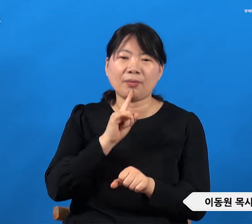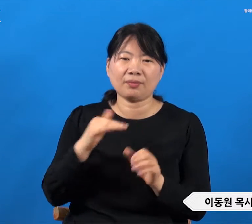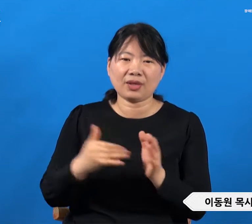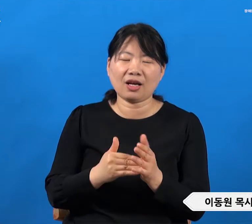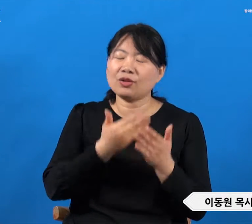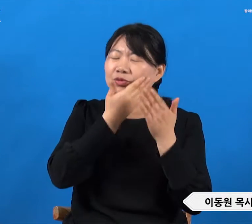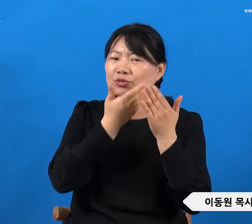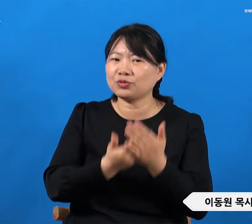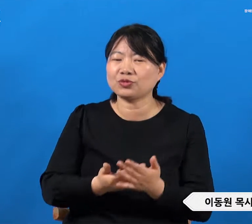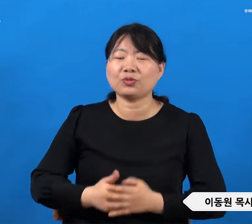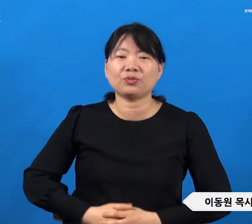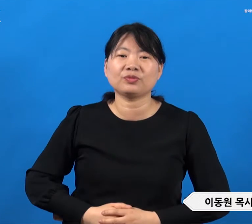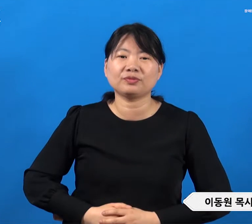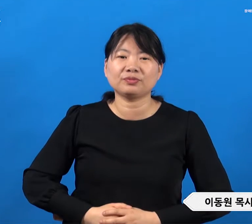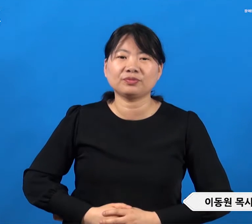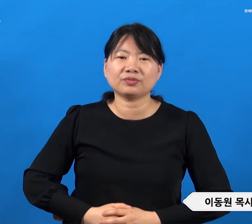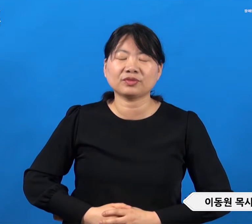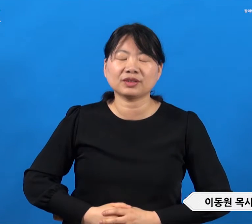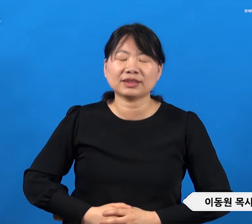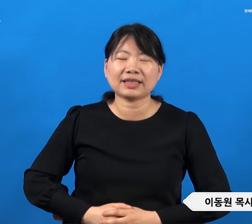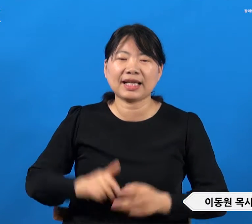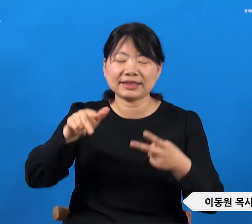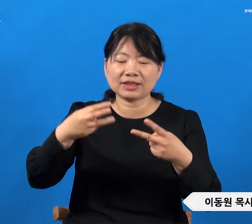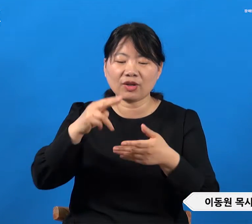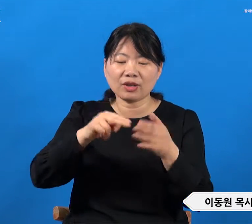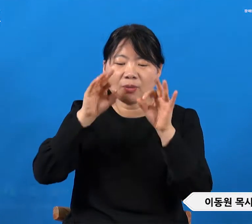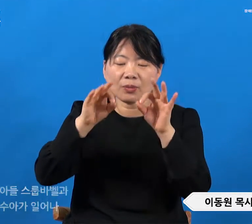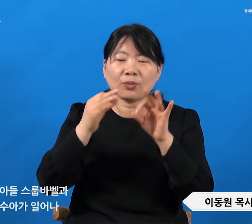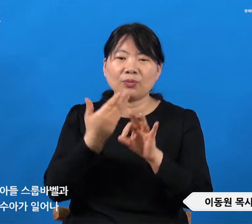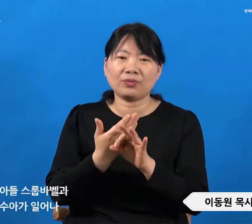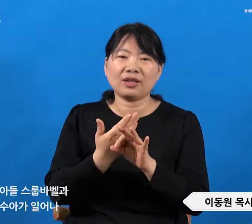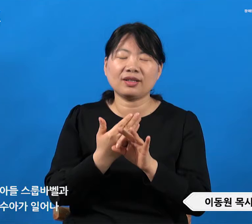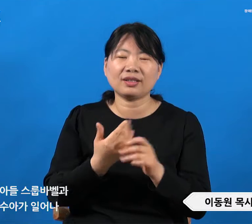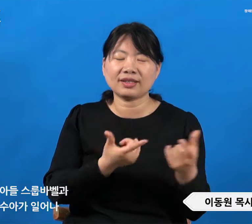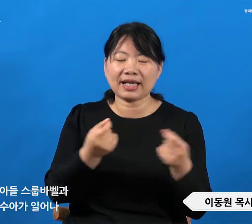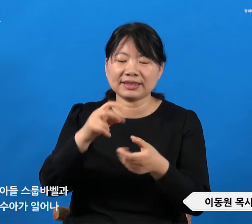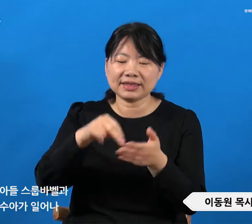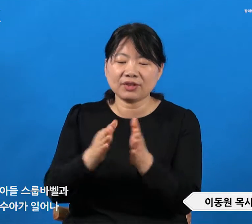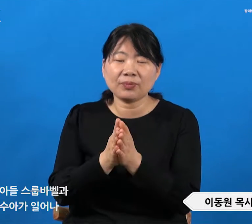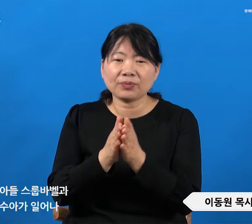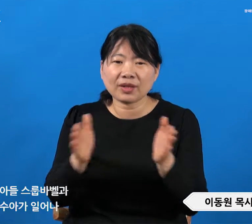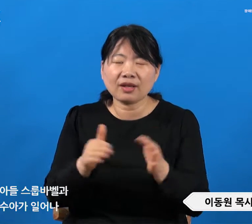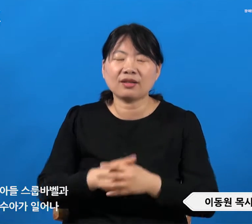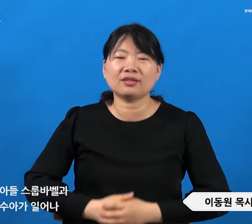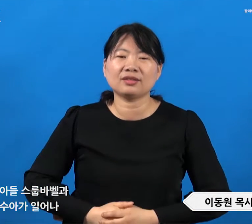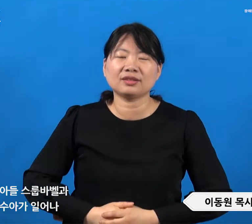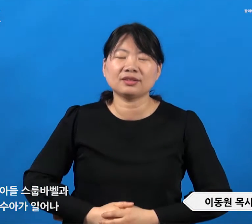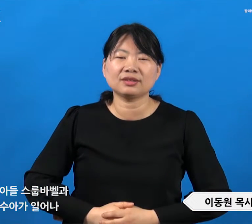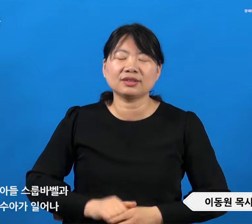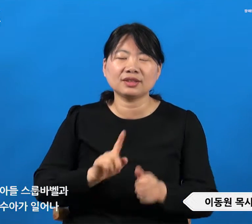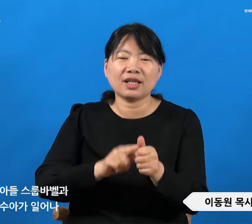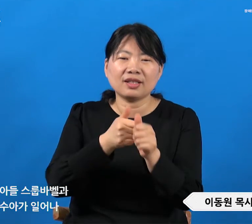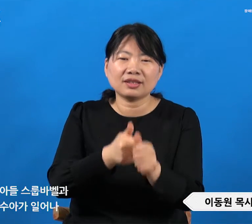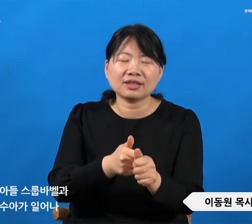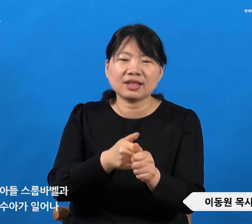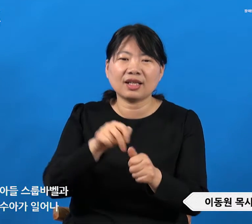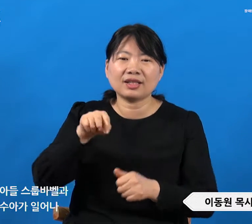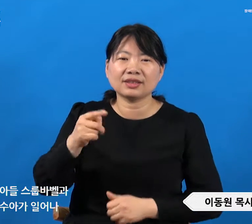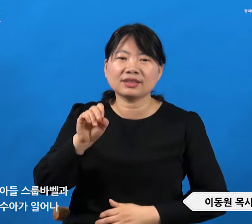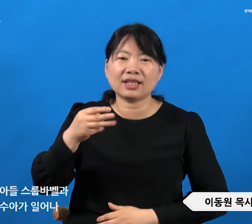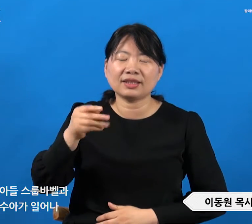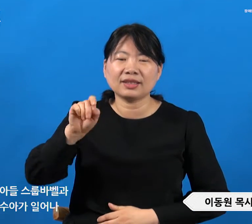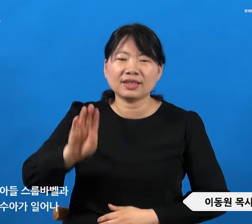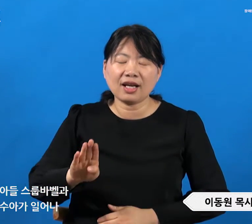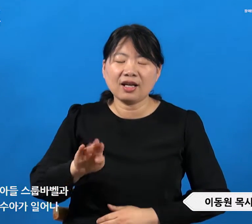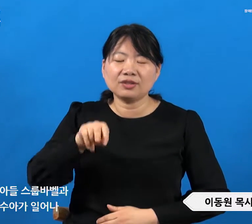사실, 그것이 중요한 것입니다. 본문의 2절을 보겠어요. 2절 다 같이 읽겠습니다. 시작. 이에